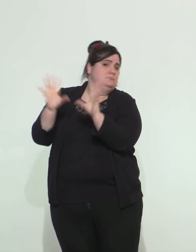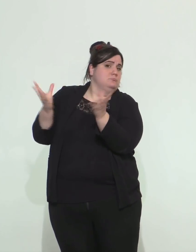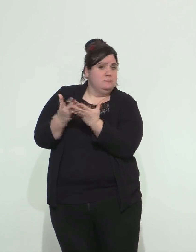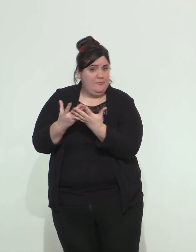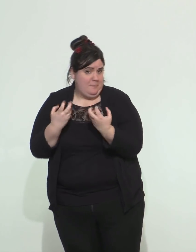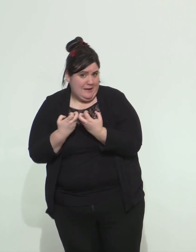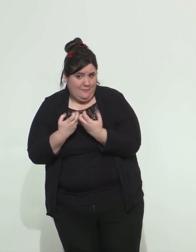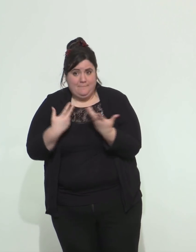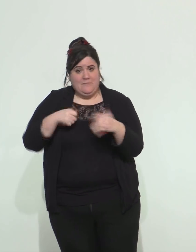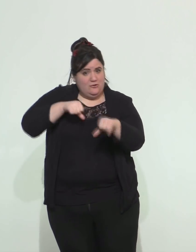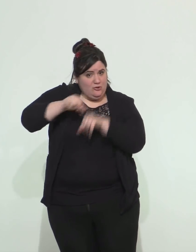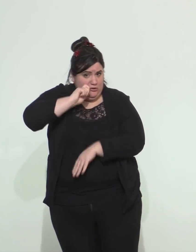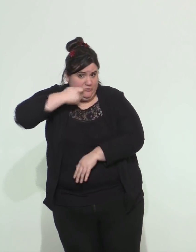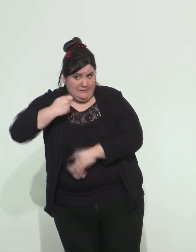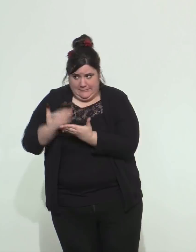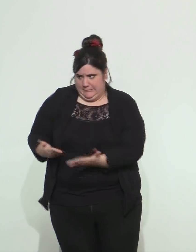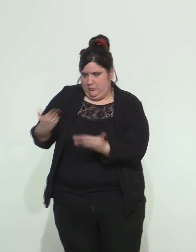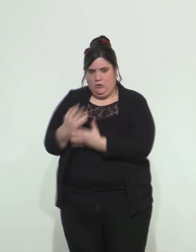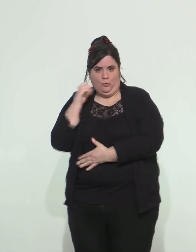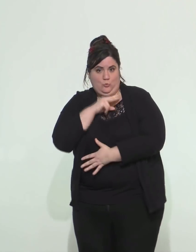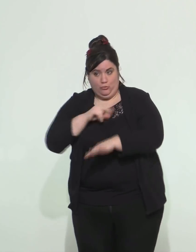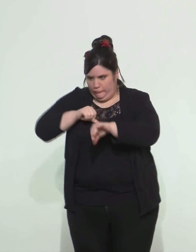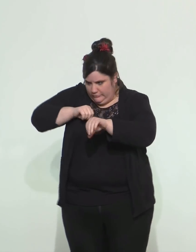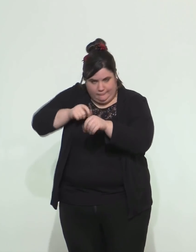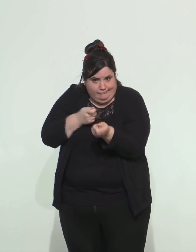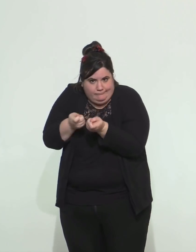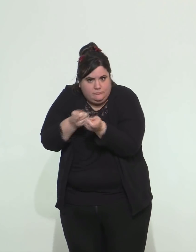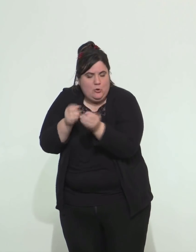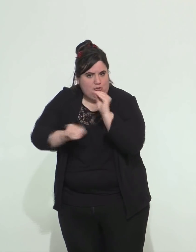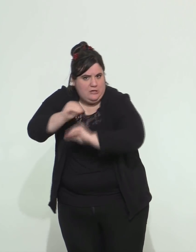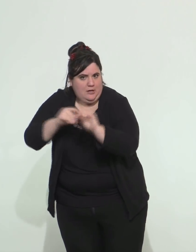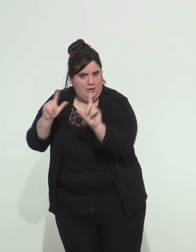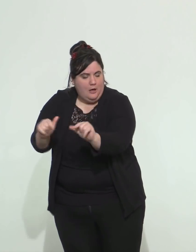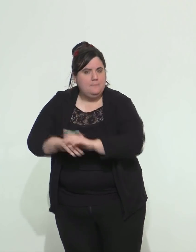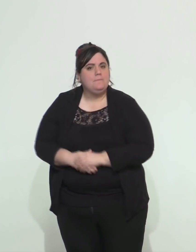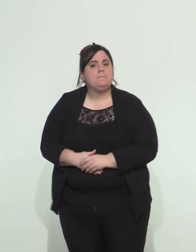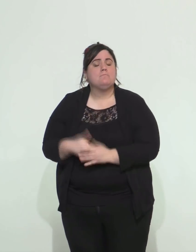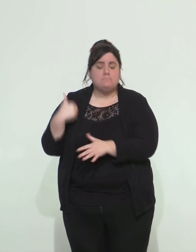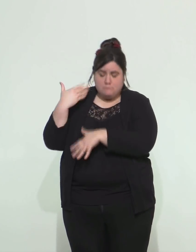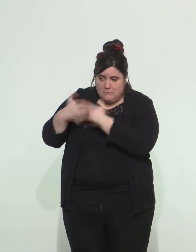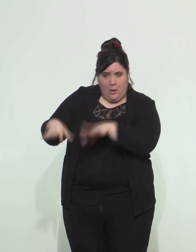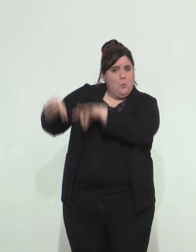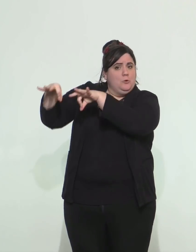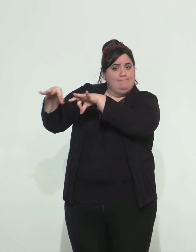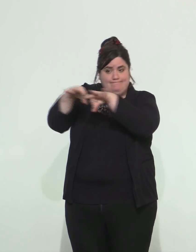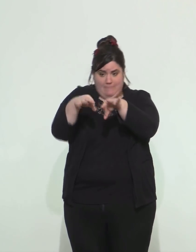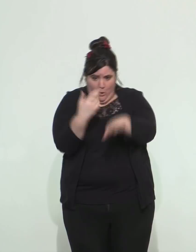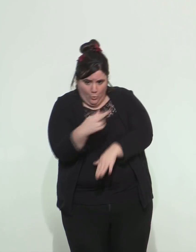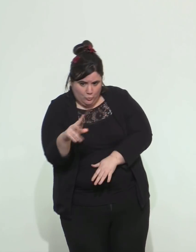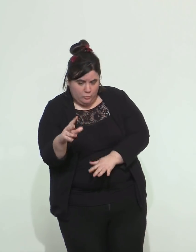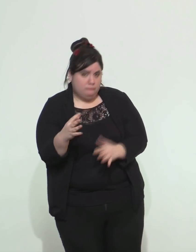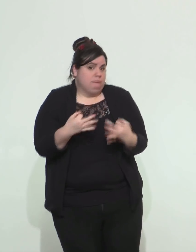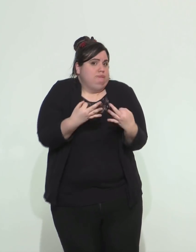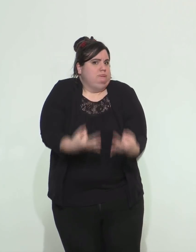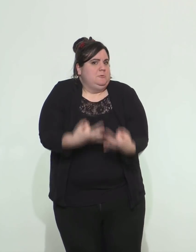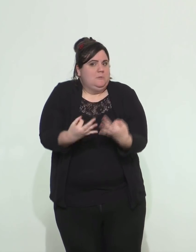des kinésithérapeutes. Tous ces professionnels de santé libéraux qui vont participer à la reprise de l'activité et qui vont évidemment revoir des malades doivent